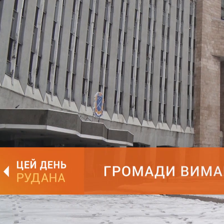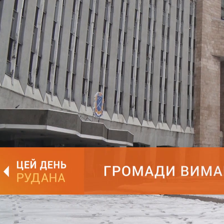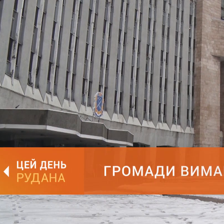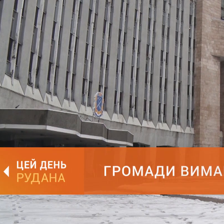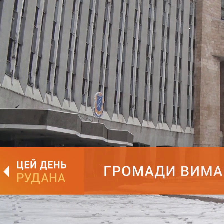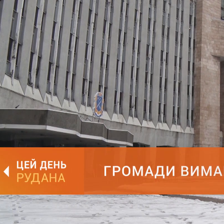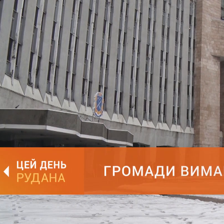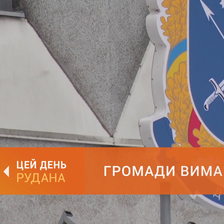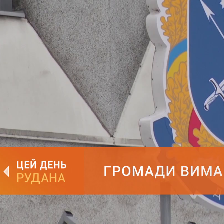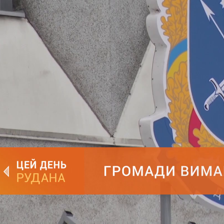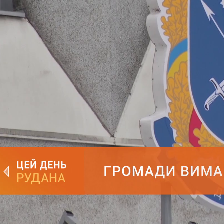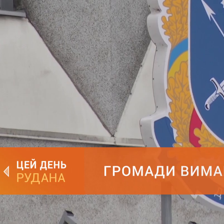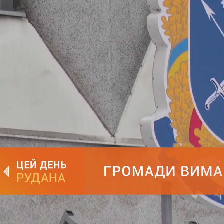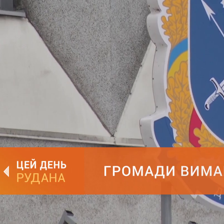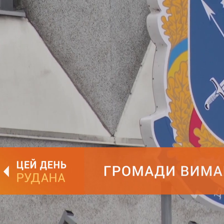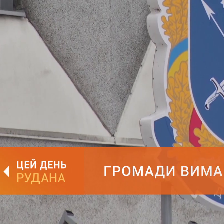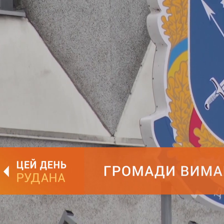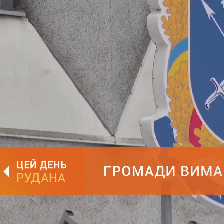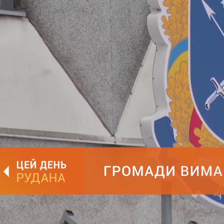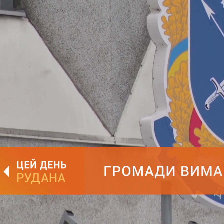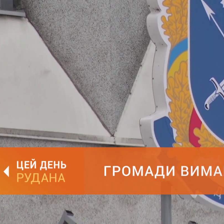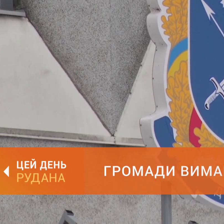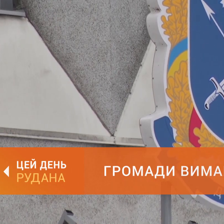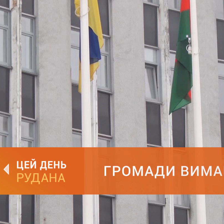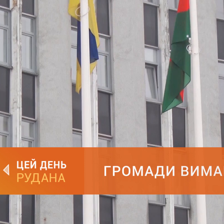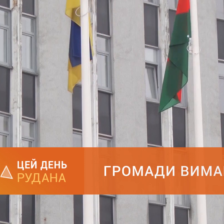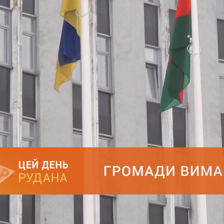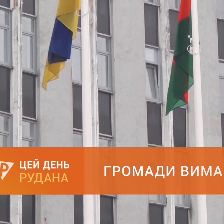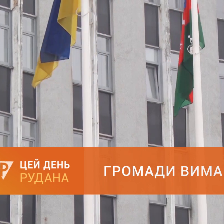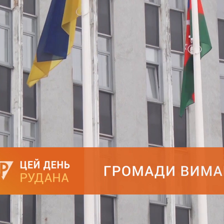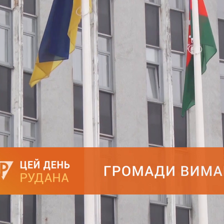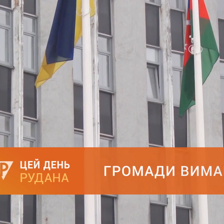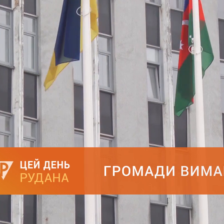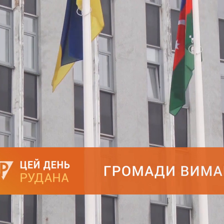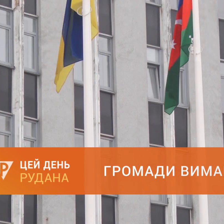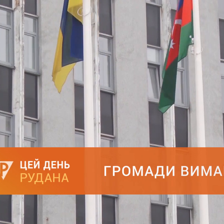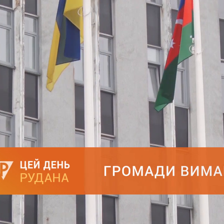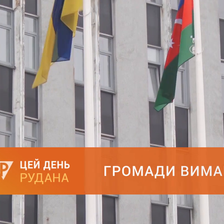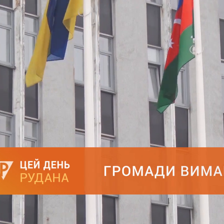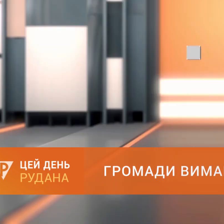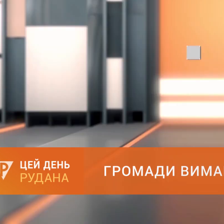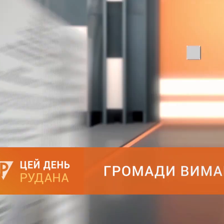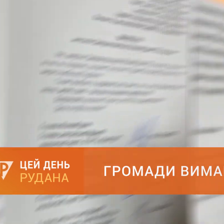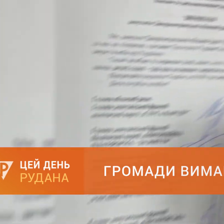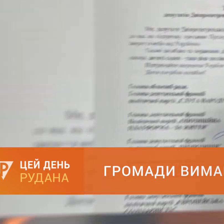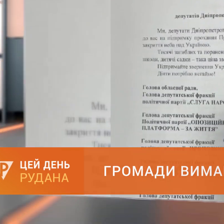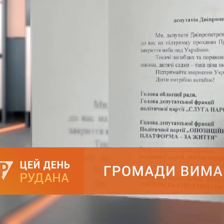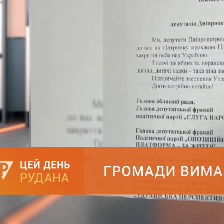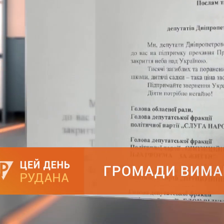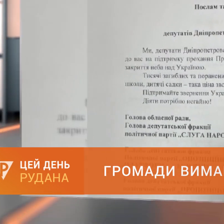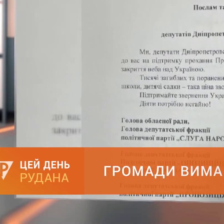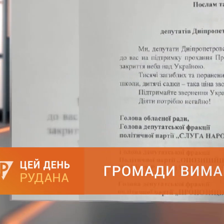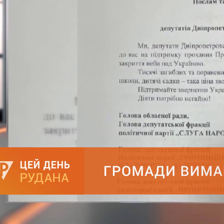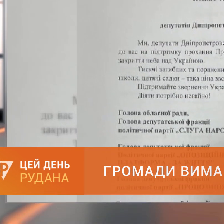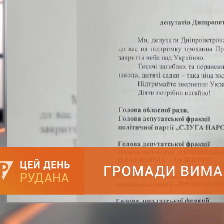Депутати Дніпропетровської обласної ради ухвалили звернення до президента США, президента Франції, канцлера Німеччини, прем'єр-міністра Великобританії,